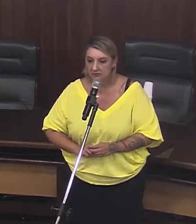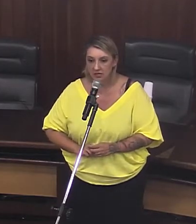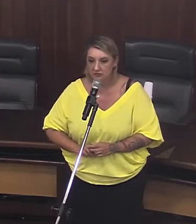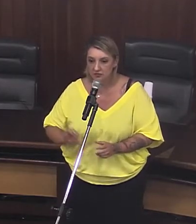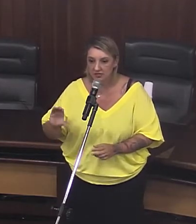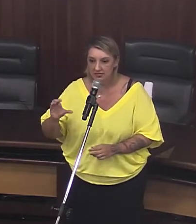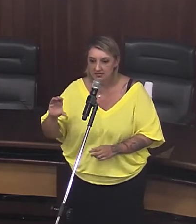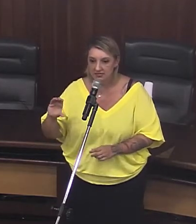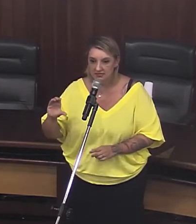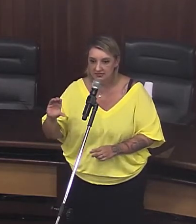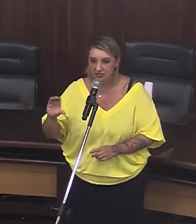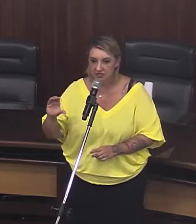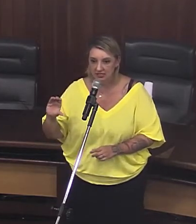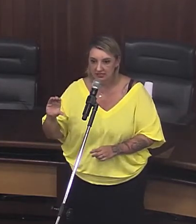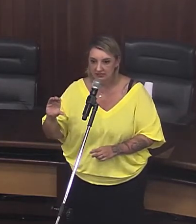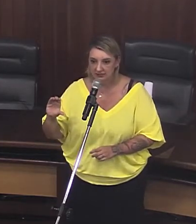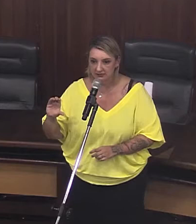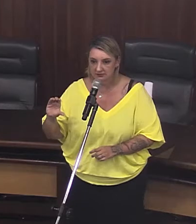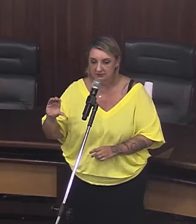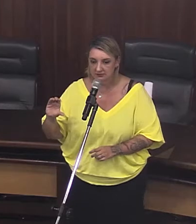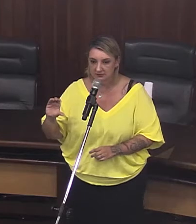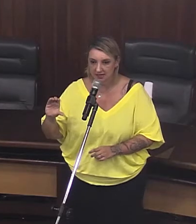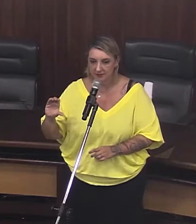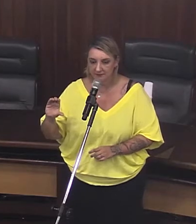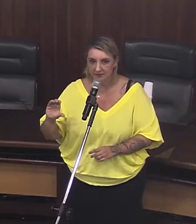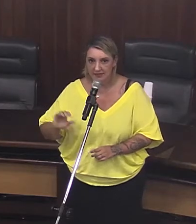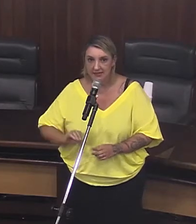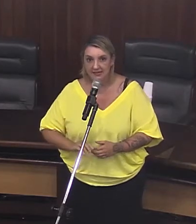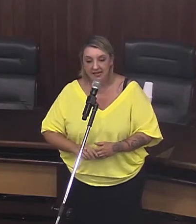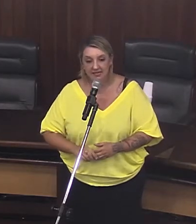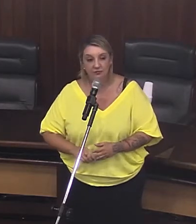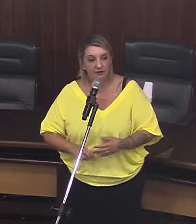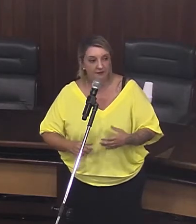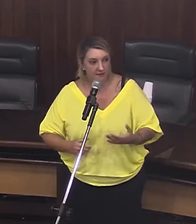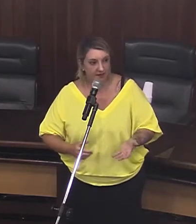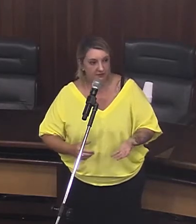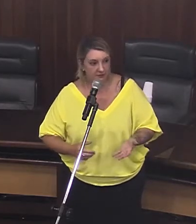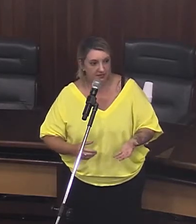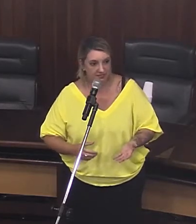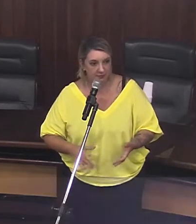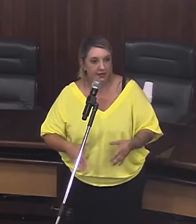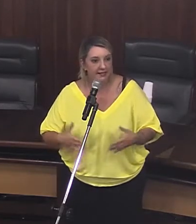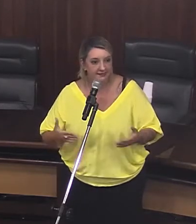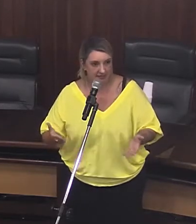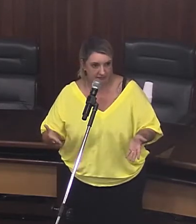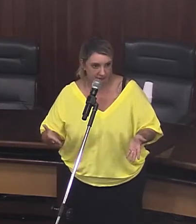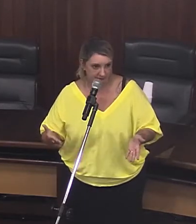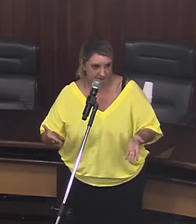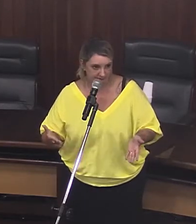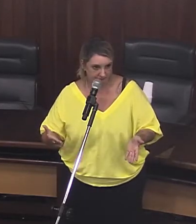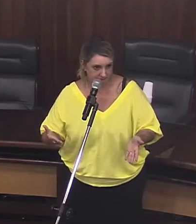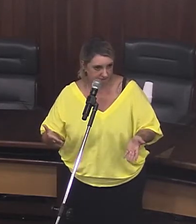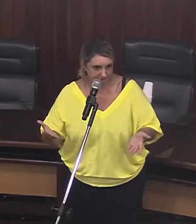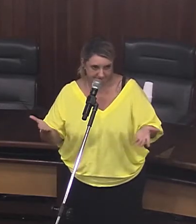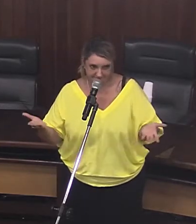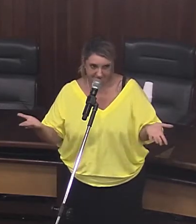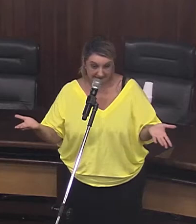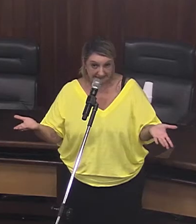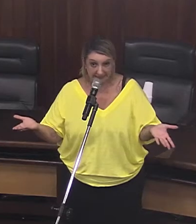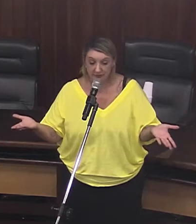Não, só esse. Cedilha. Tá? E aí, o alfabeto mesmo é treino. Não tem